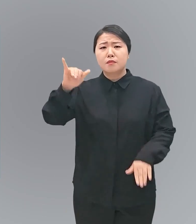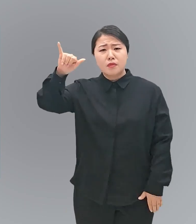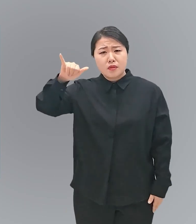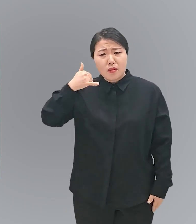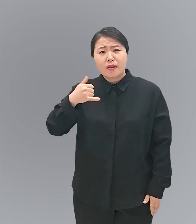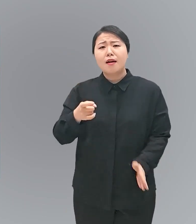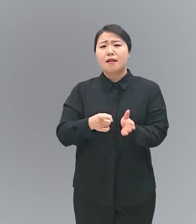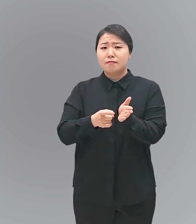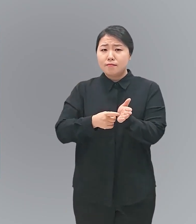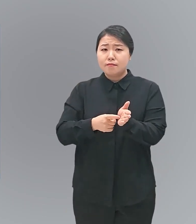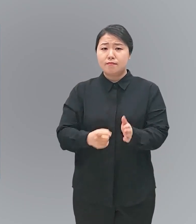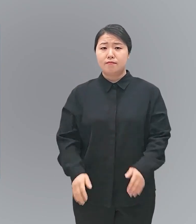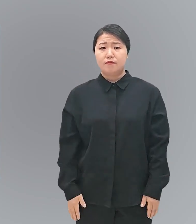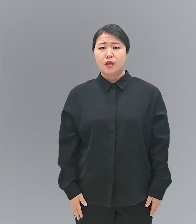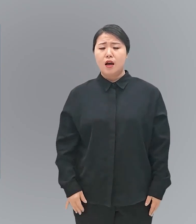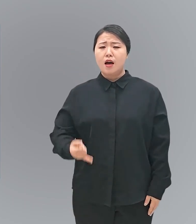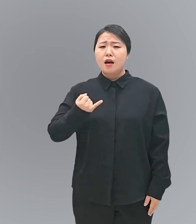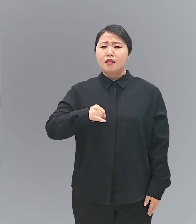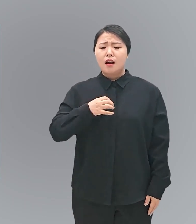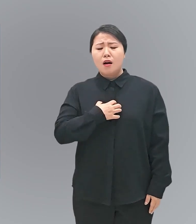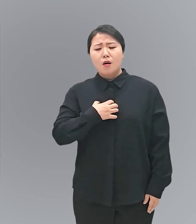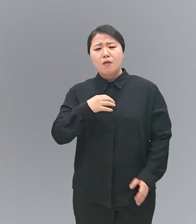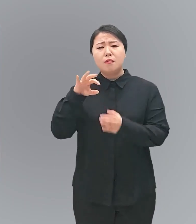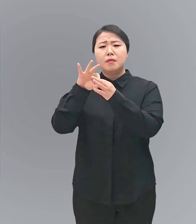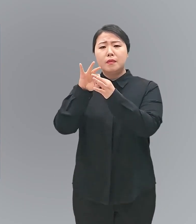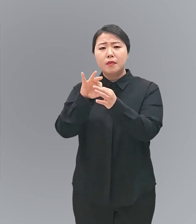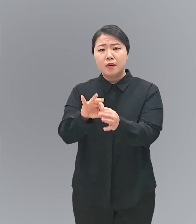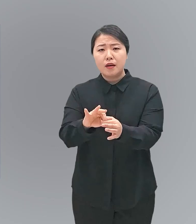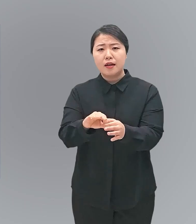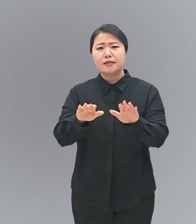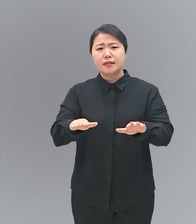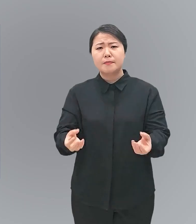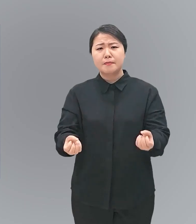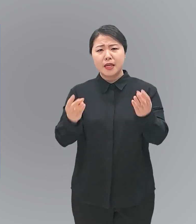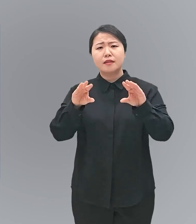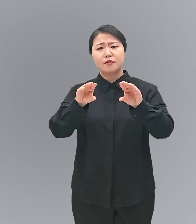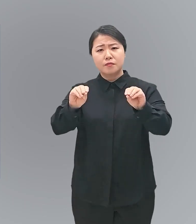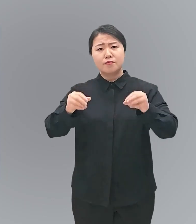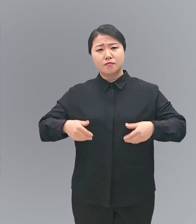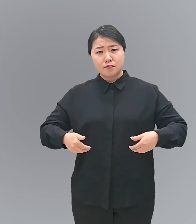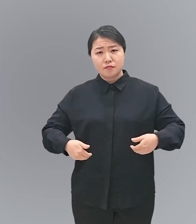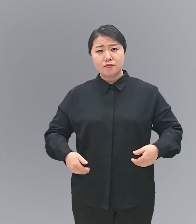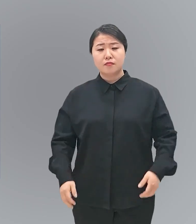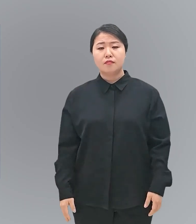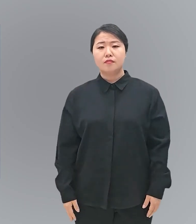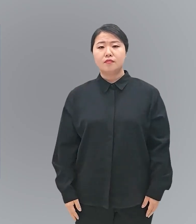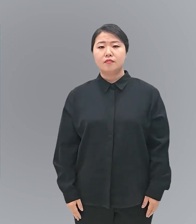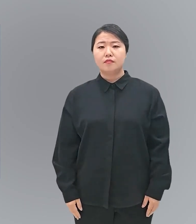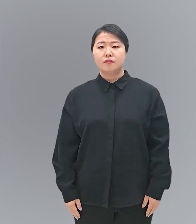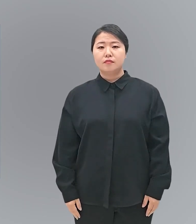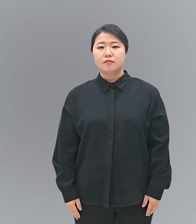해주면 안 되겠니? 딸 생각을 1초도 멈출 수가 없다. 지금이라도 파티를 중단해야 한다.